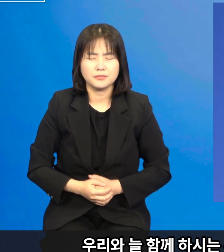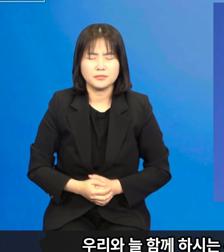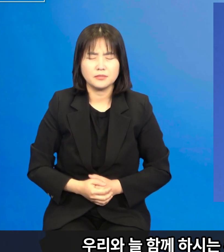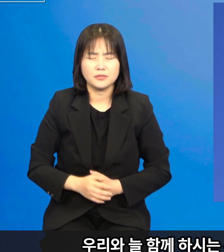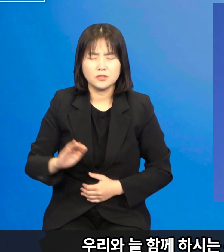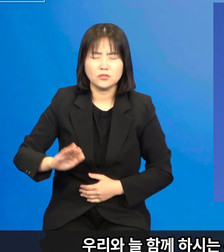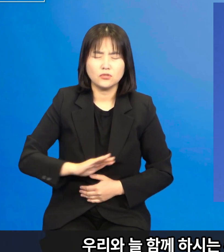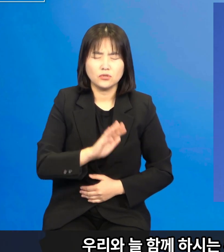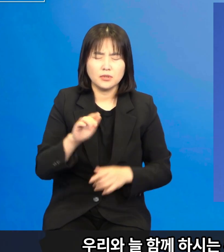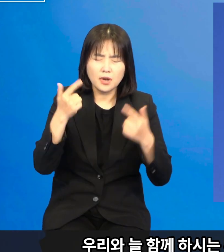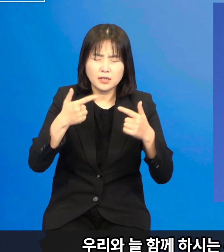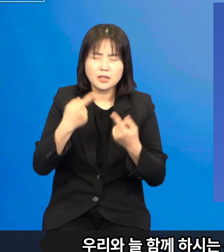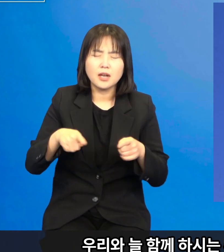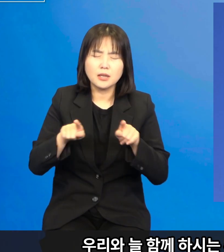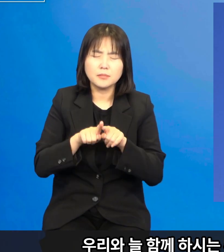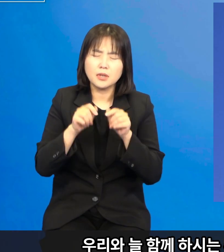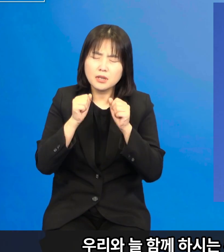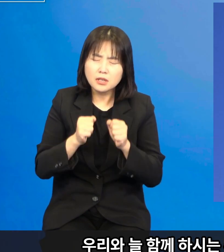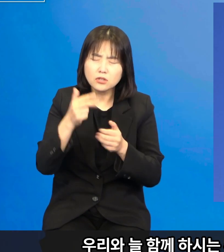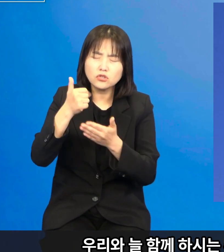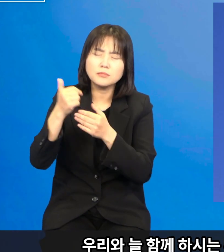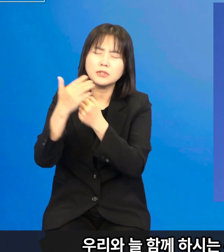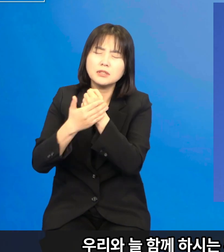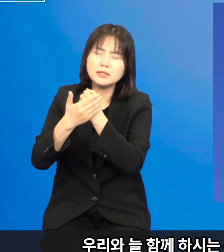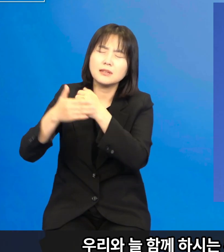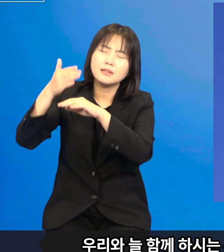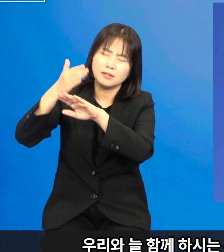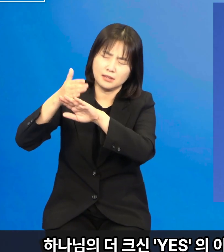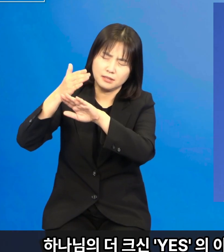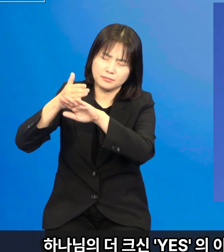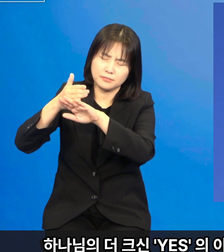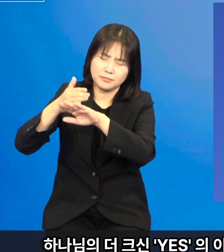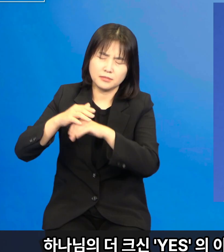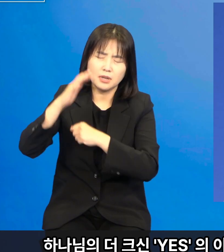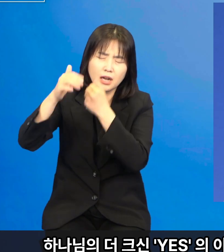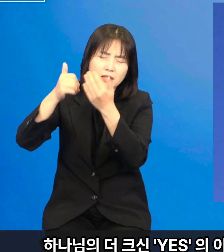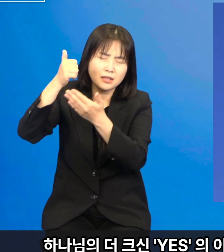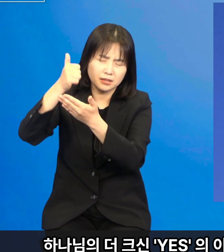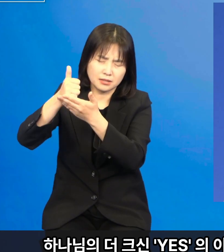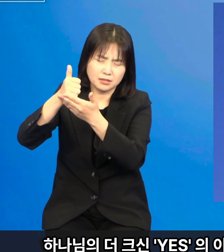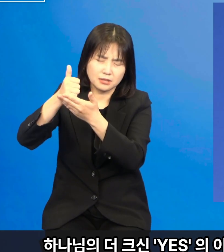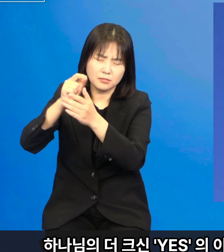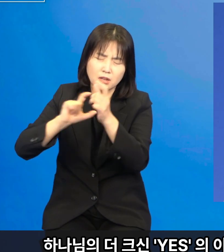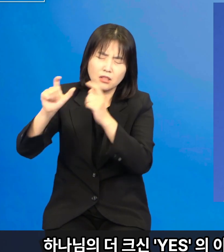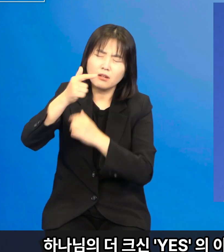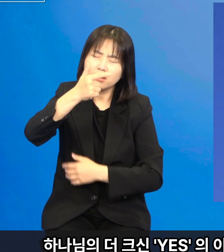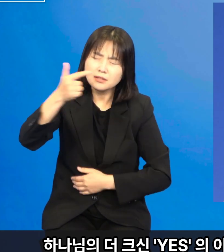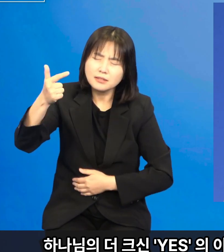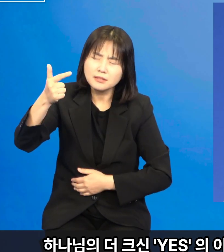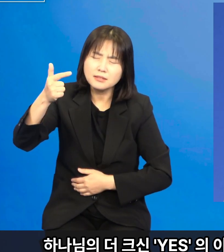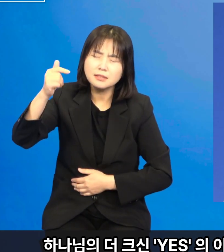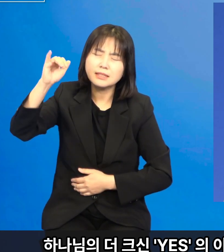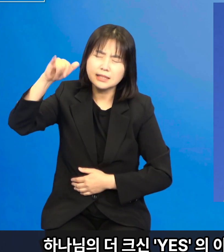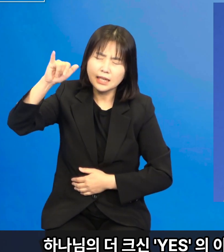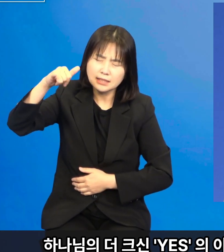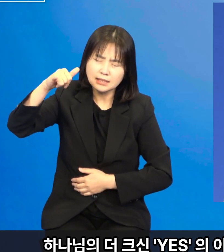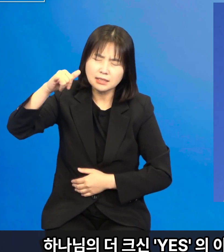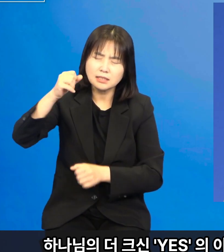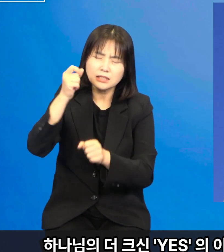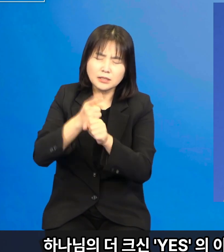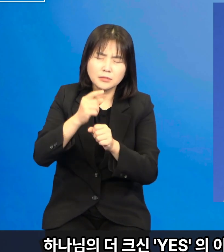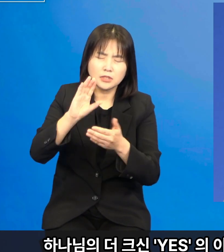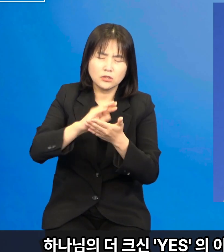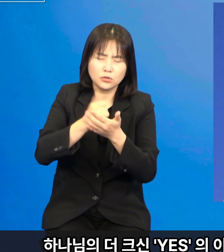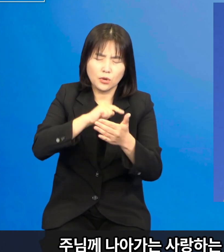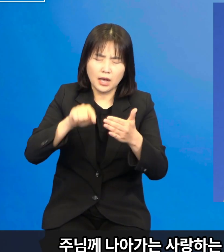우리 안을 함께 하시는 주님의 은혜에 감사하며 하나님의 더 크신 예수의 이미 그리스도 안에